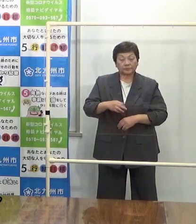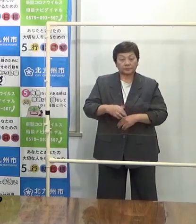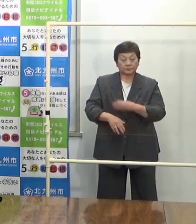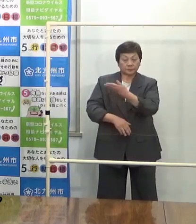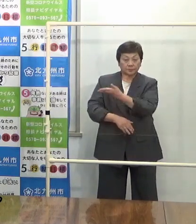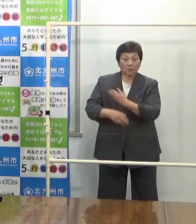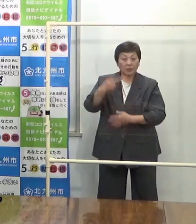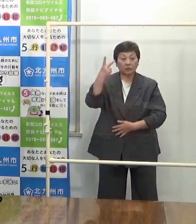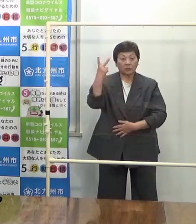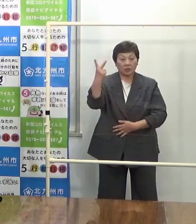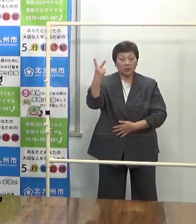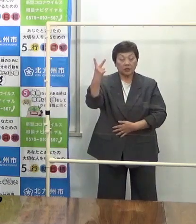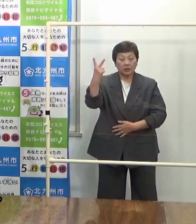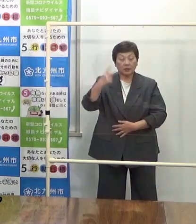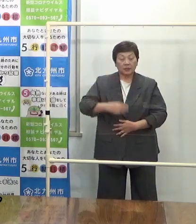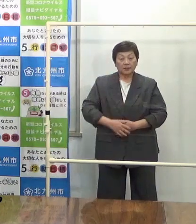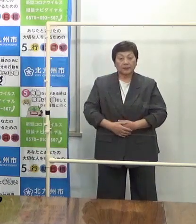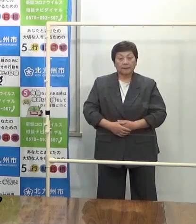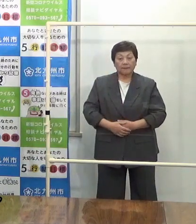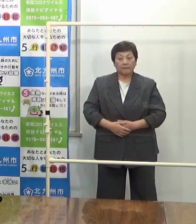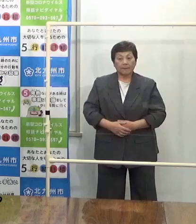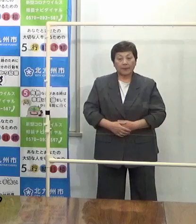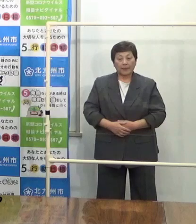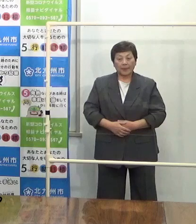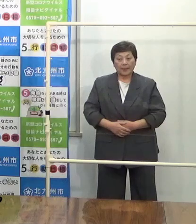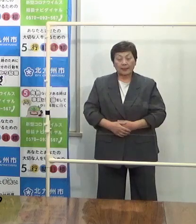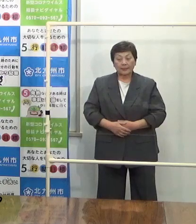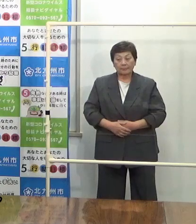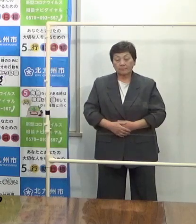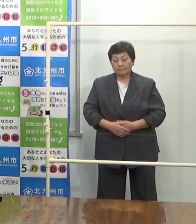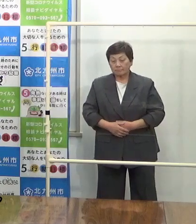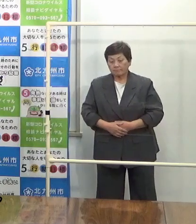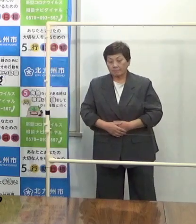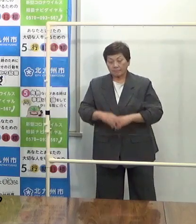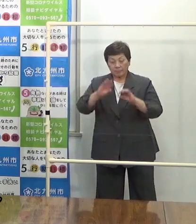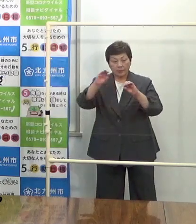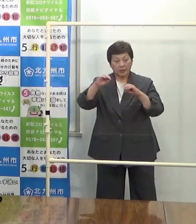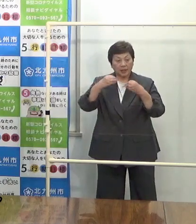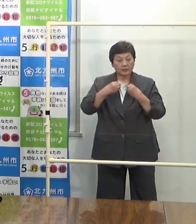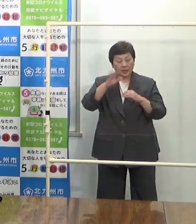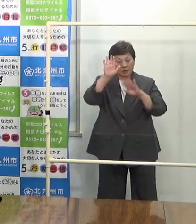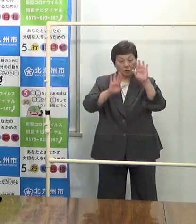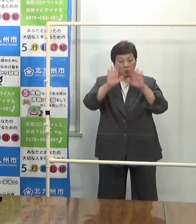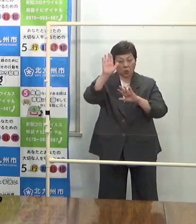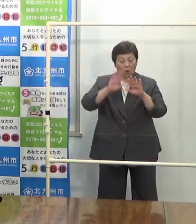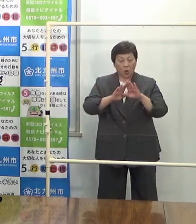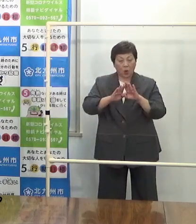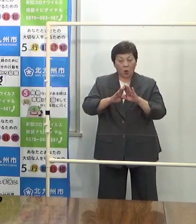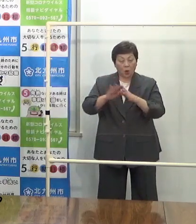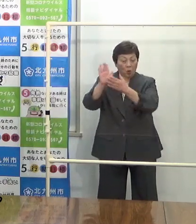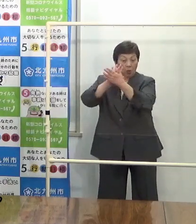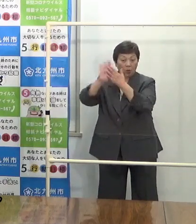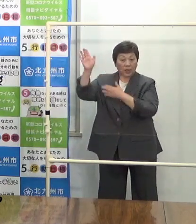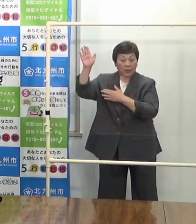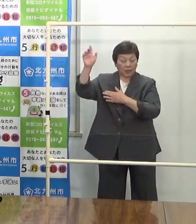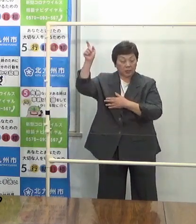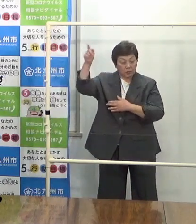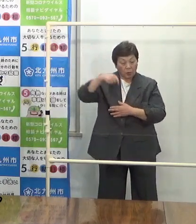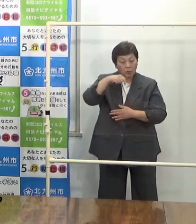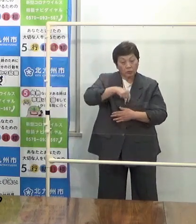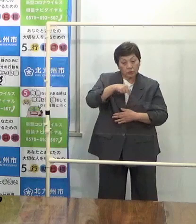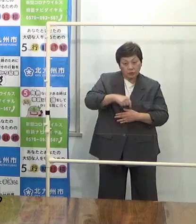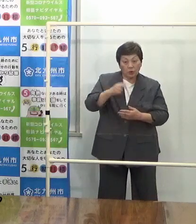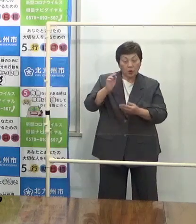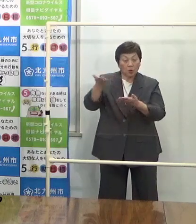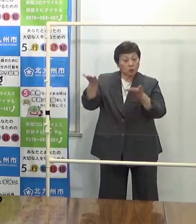表をご覧いただきたいと思います。この画面は感染状況につきまして福岡県と本市を比較した表です